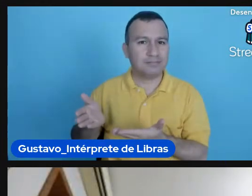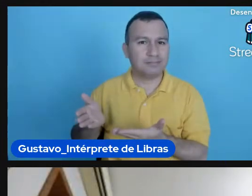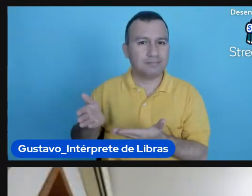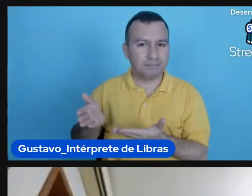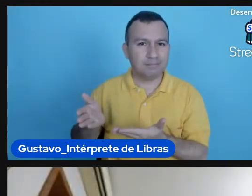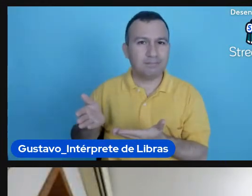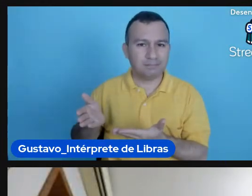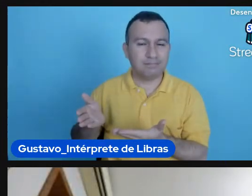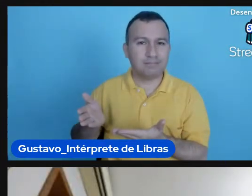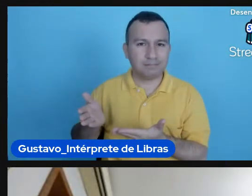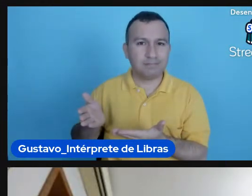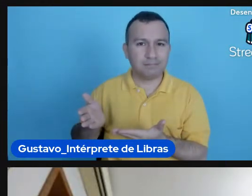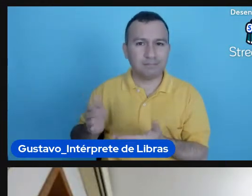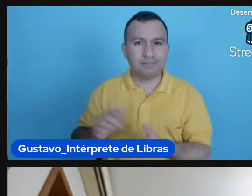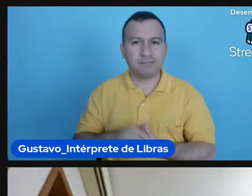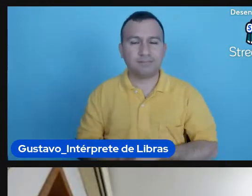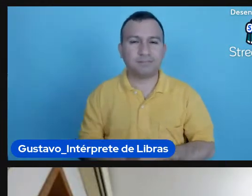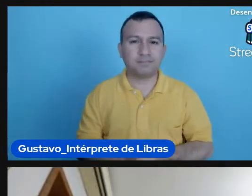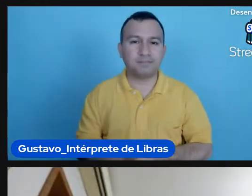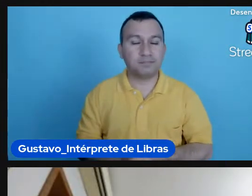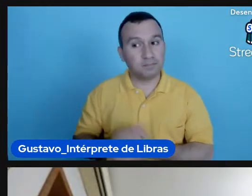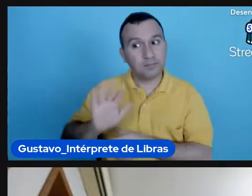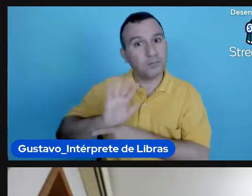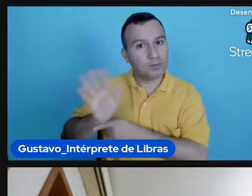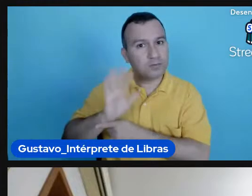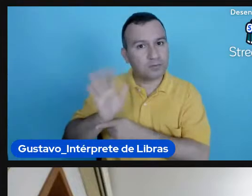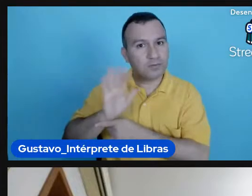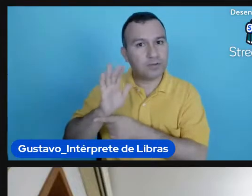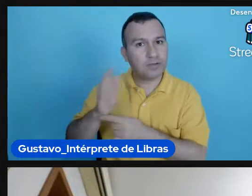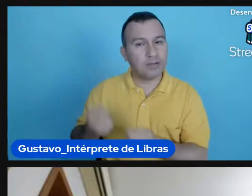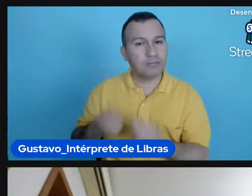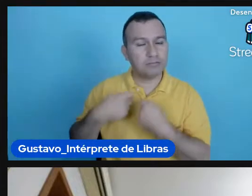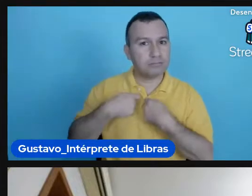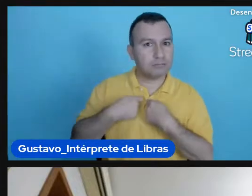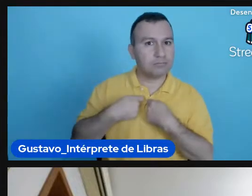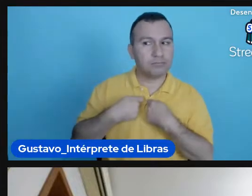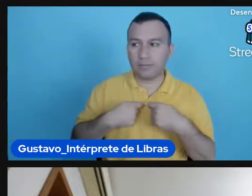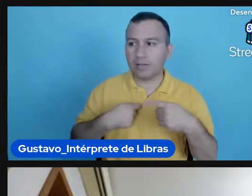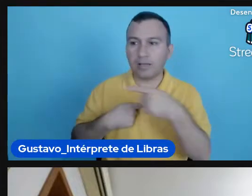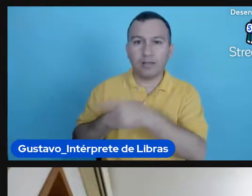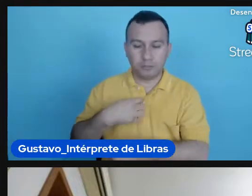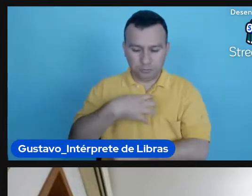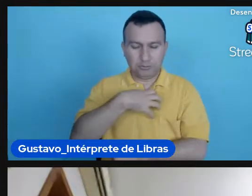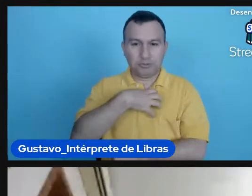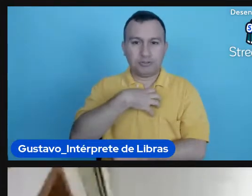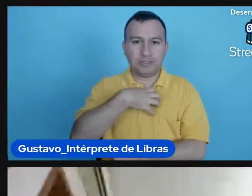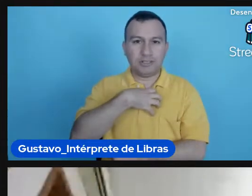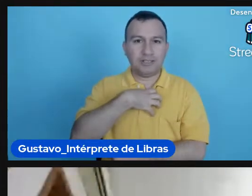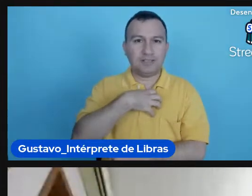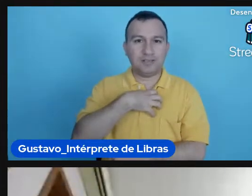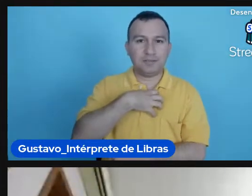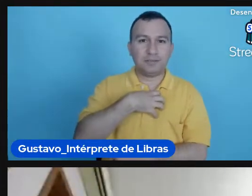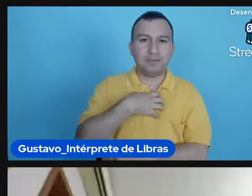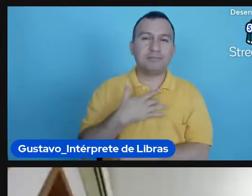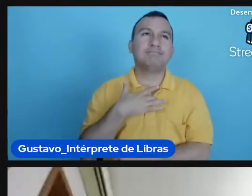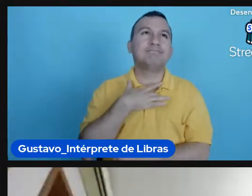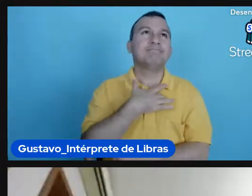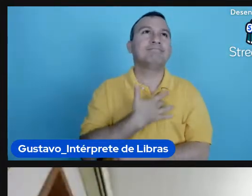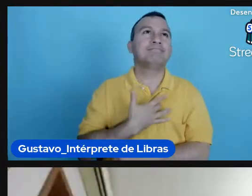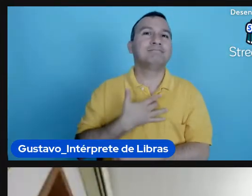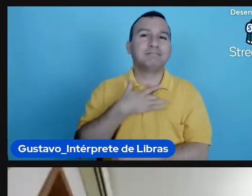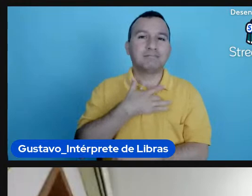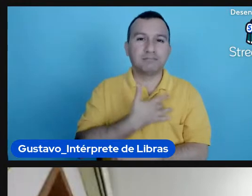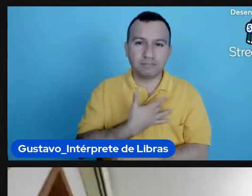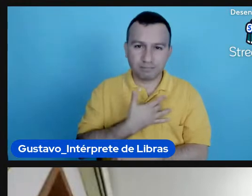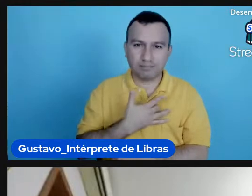isso que eu, de alguma forma, o vídeo traz de uma forma muito romantizada, eu acho, né? É uma questão que nos afeta a